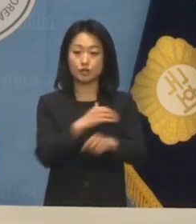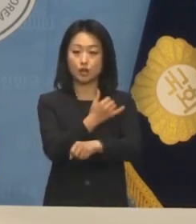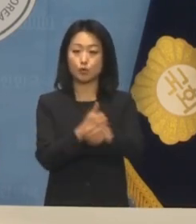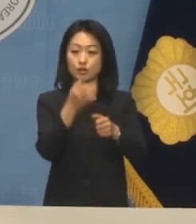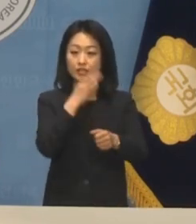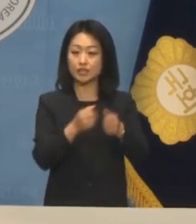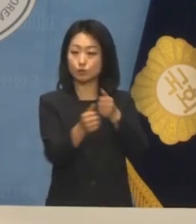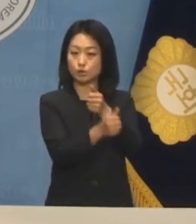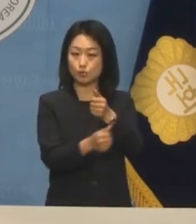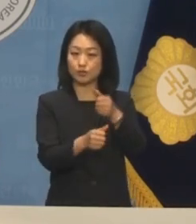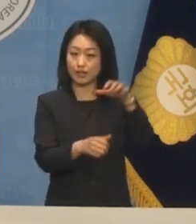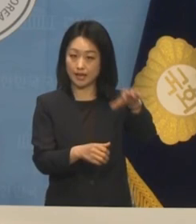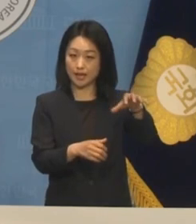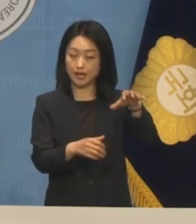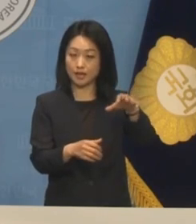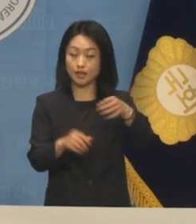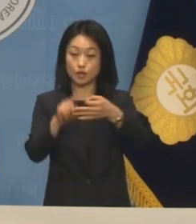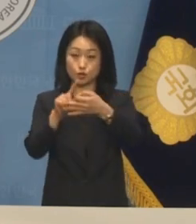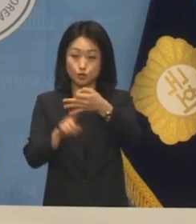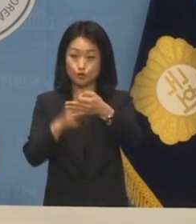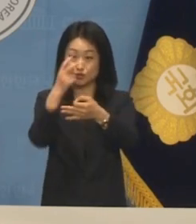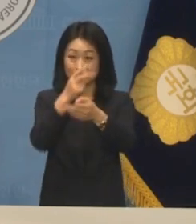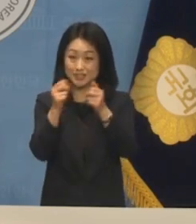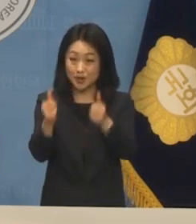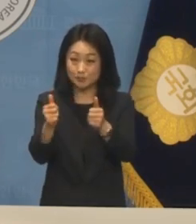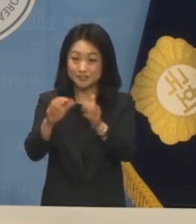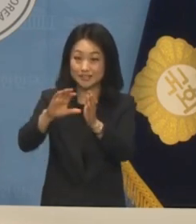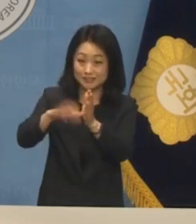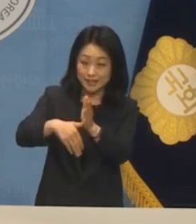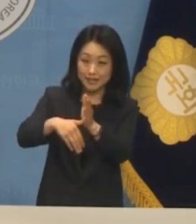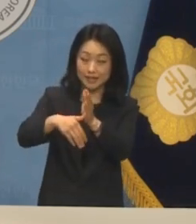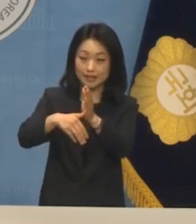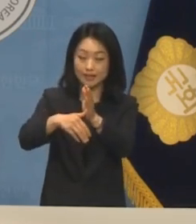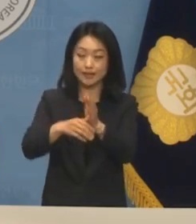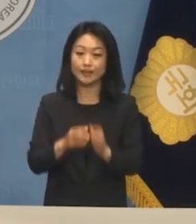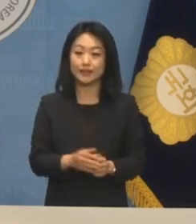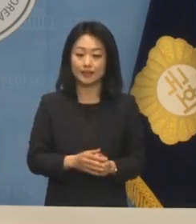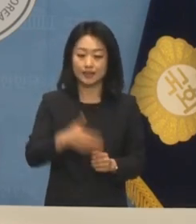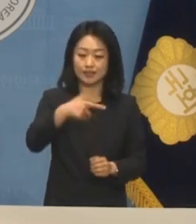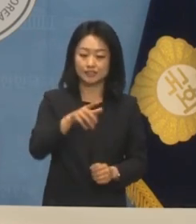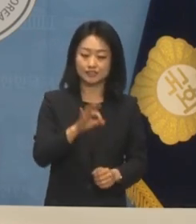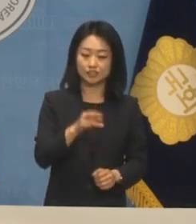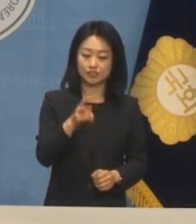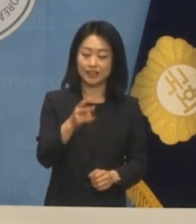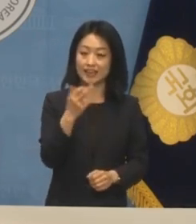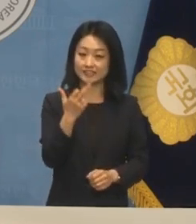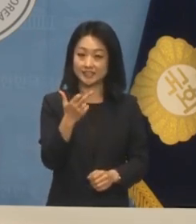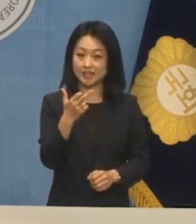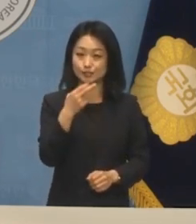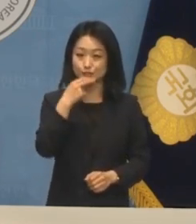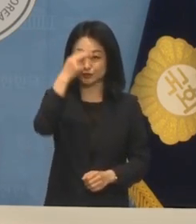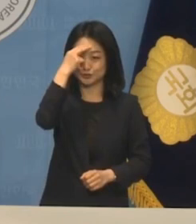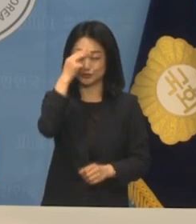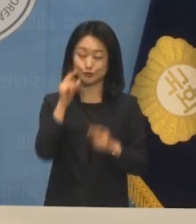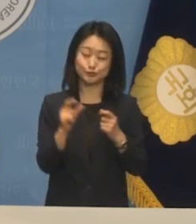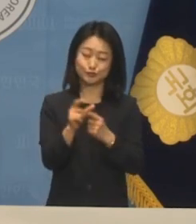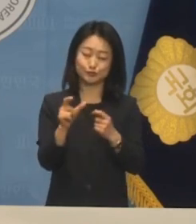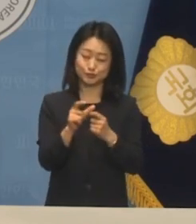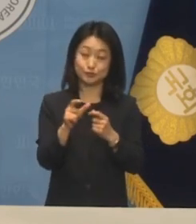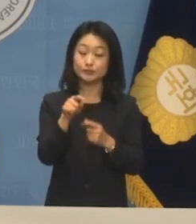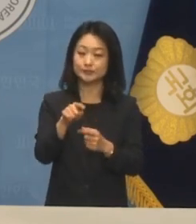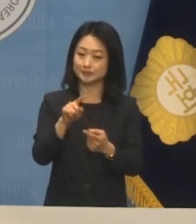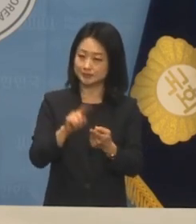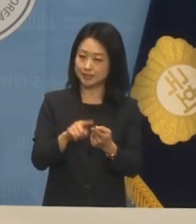윤석열 검사의 업무 추진비, 청계산 음주 소고기 파티 의혹에 대한 기자회견을 하고자 이 자리에 섰습니다.